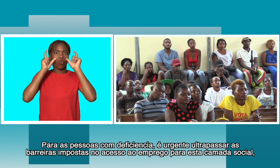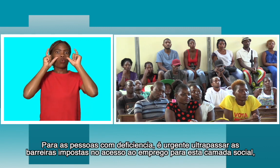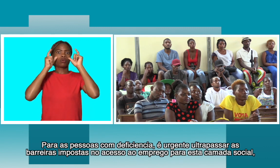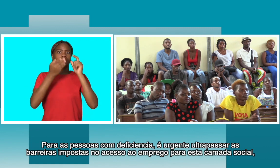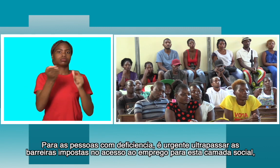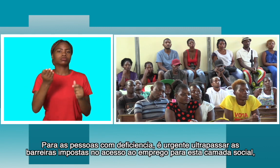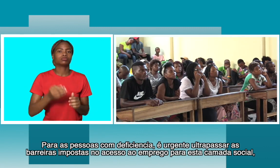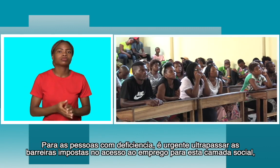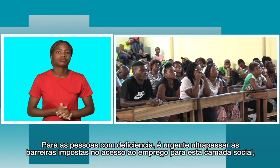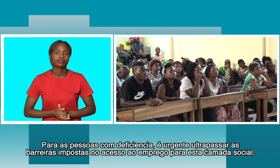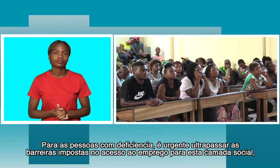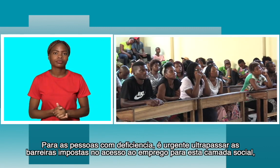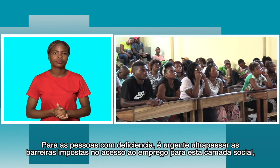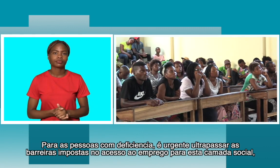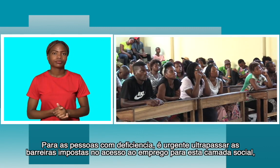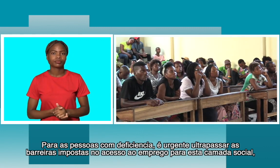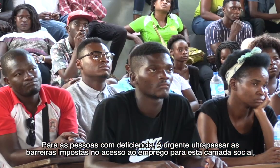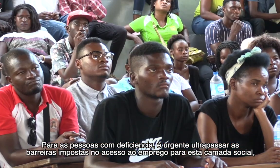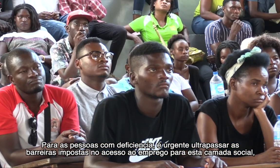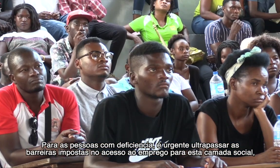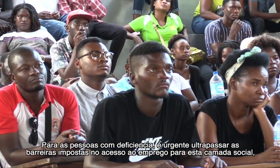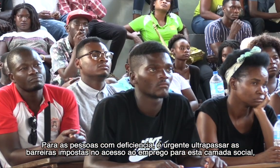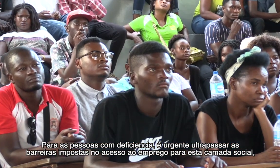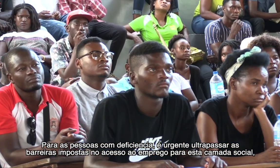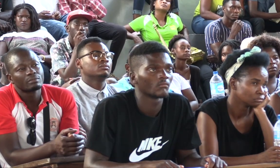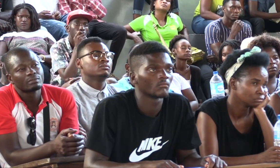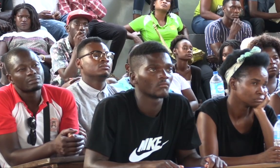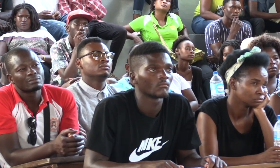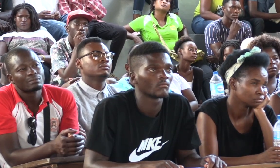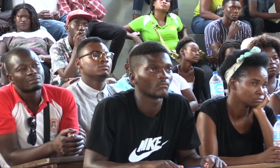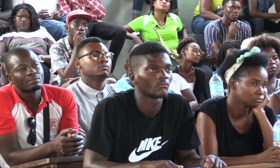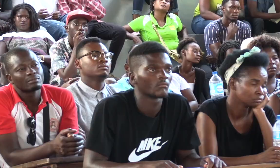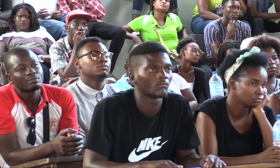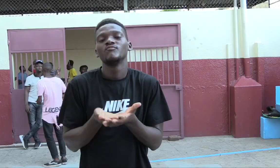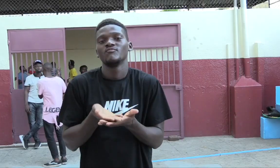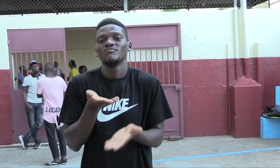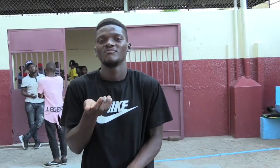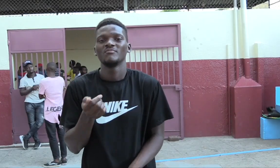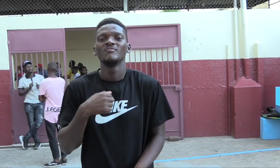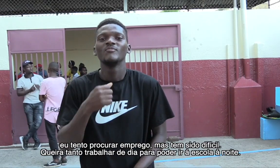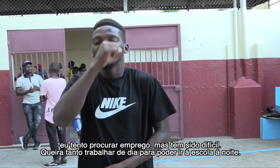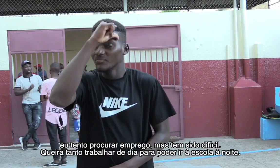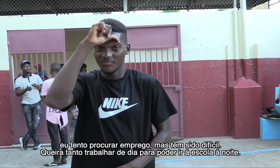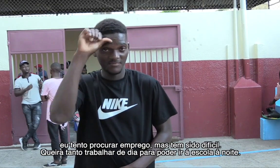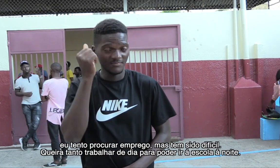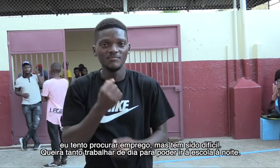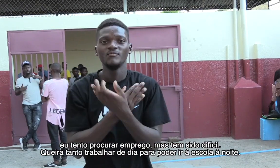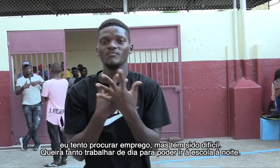barreiras impostas no acesso ao emprego para esta camada social. Eu tento procurar emprego,